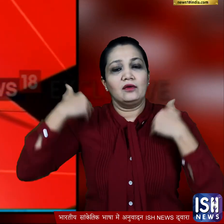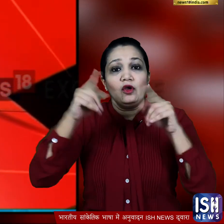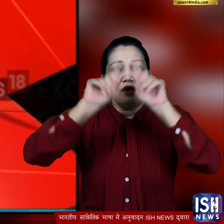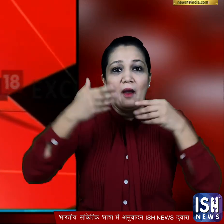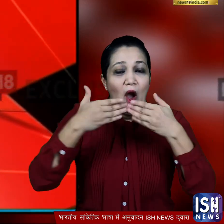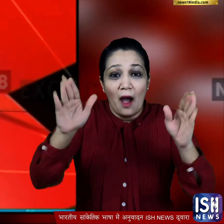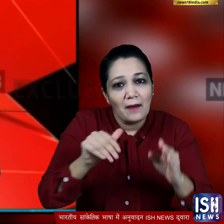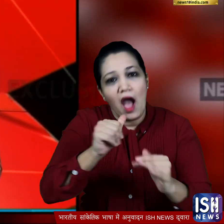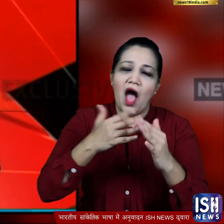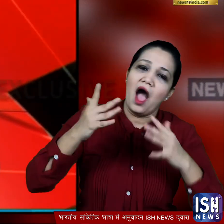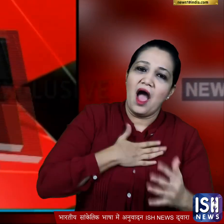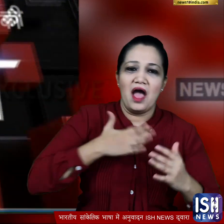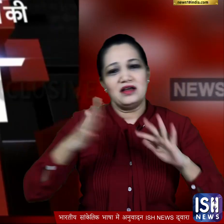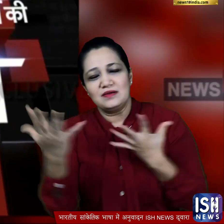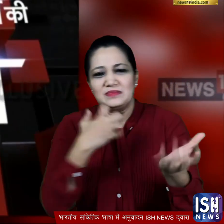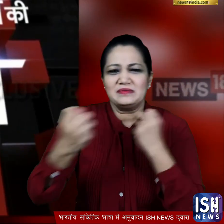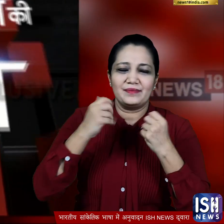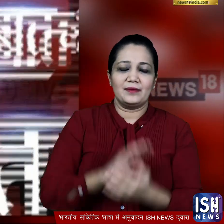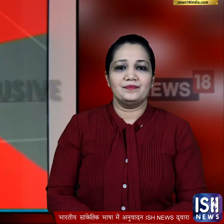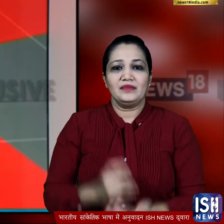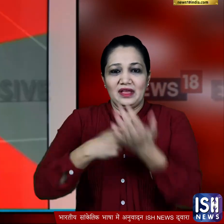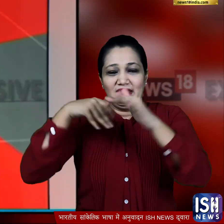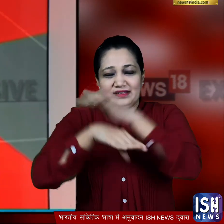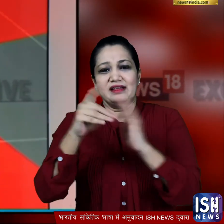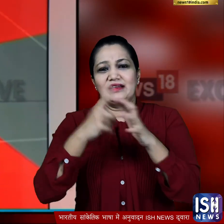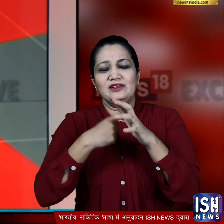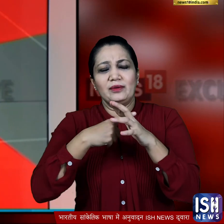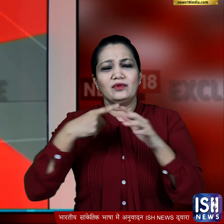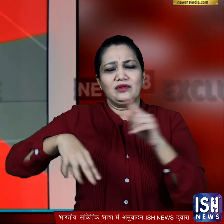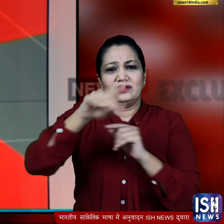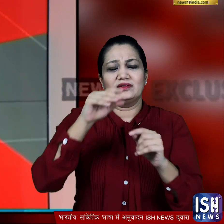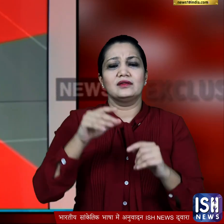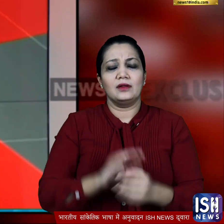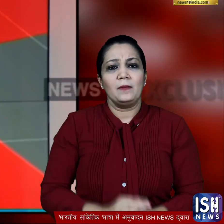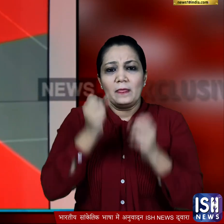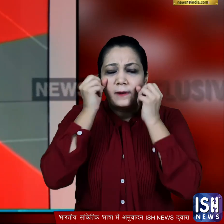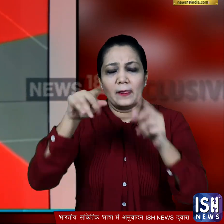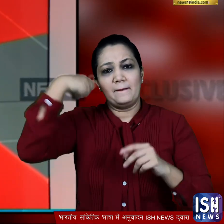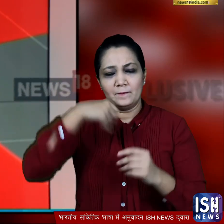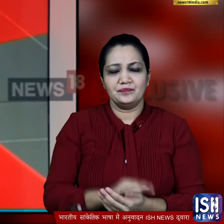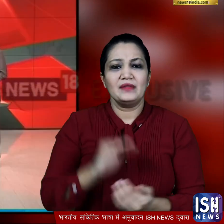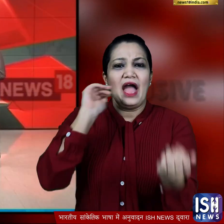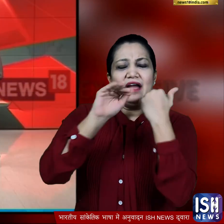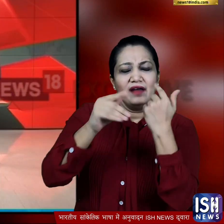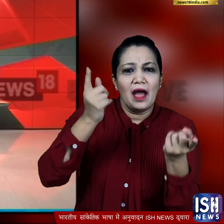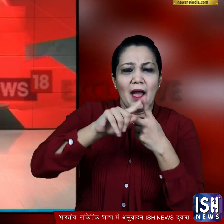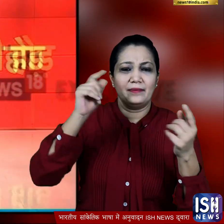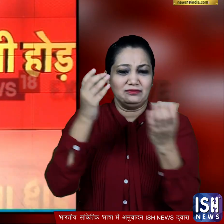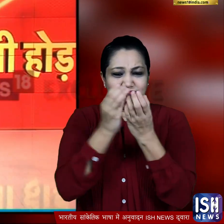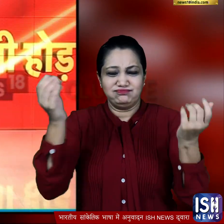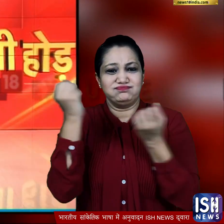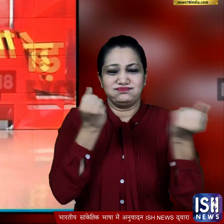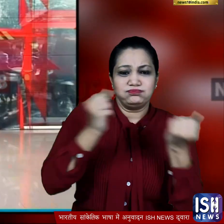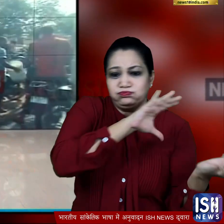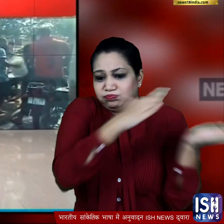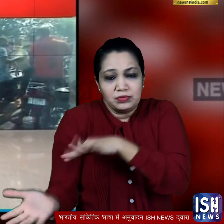शराब की दुकान खुलते ही मनमानी शुरू कर दी। राजस्थान की राजधानी जयपुर से हैरान करने वाला एक वीडियो सामने आया। वहां हाईवे पर एक टैंकर